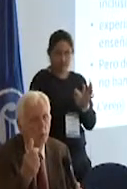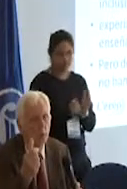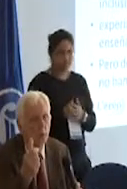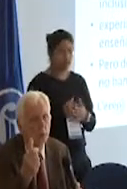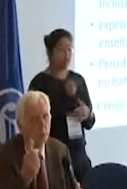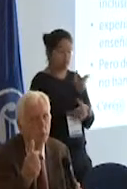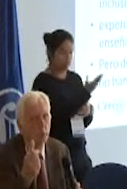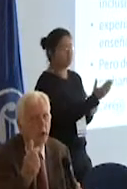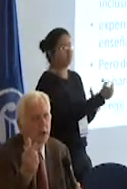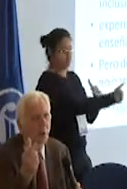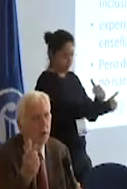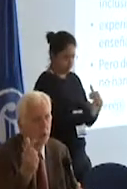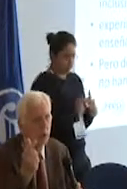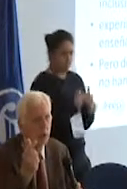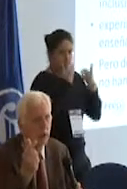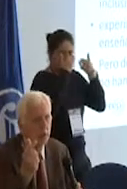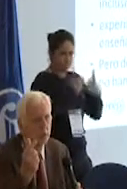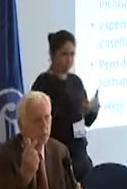discapacidad